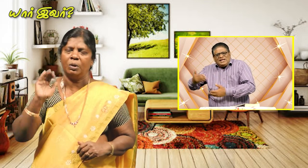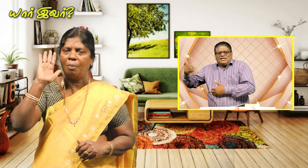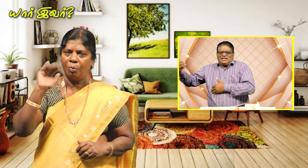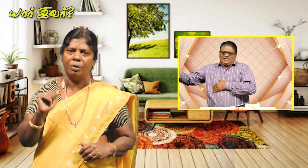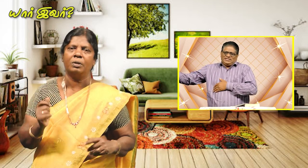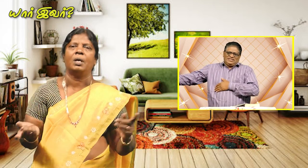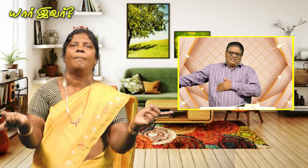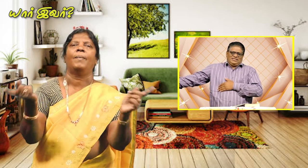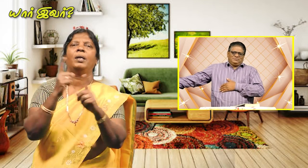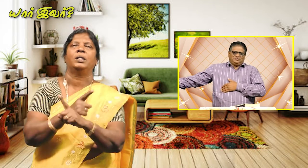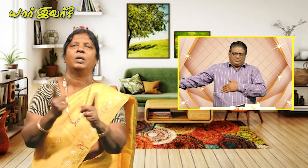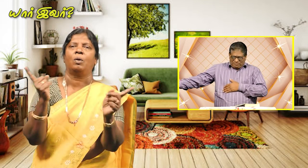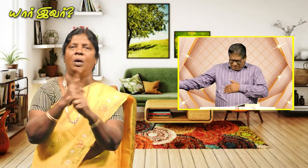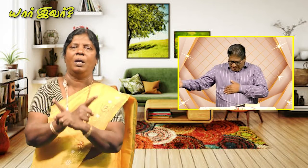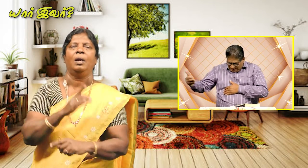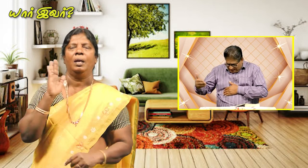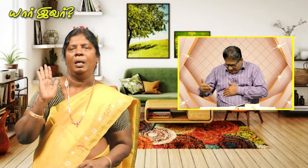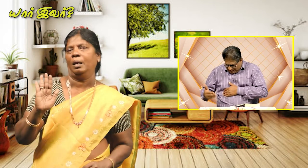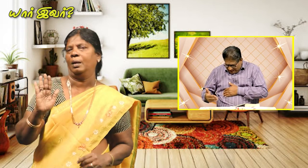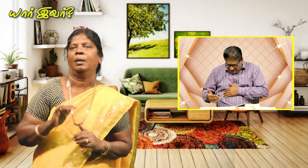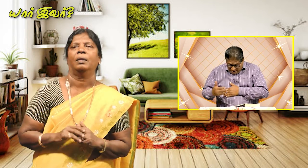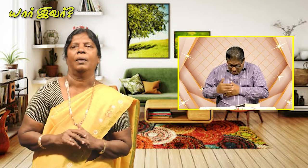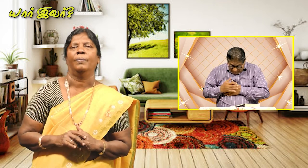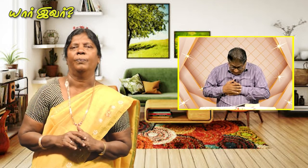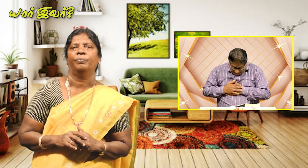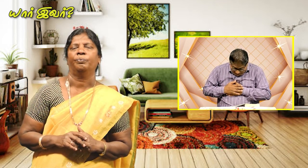கொண்டே இருக்கிறது. இத